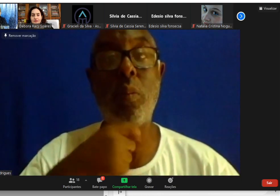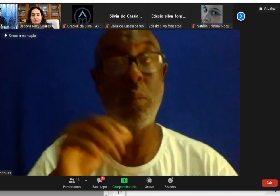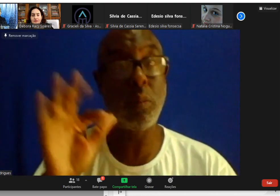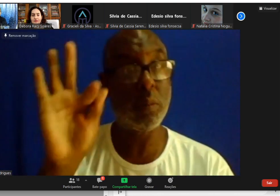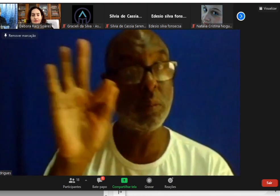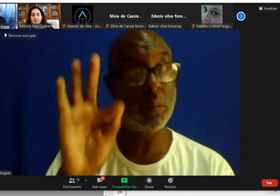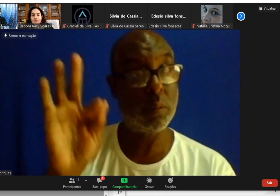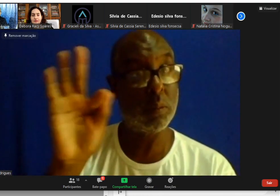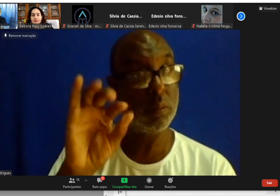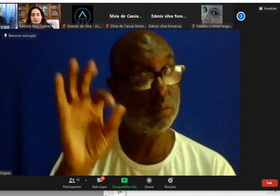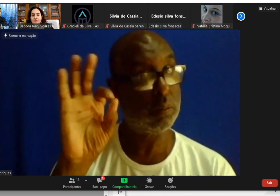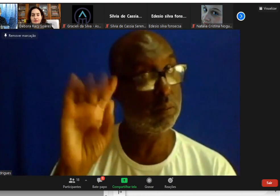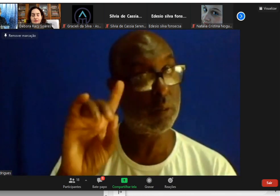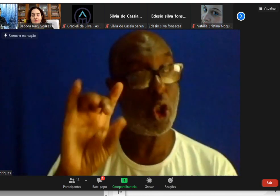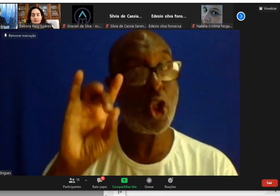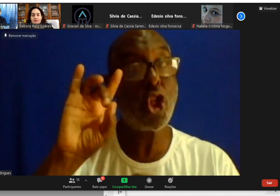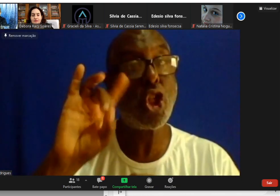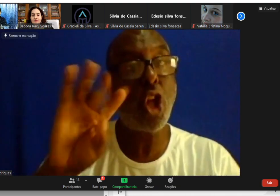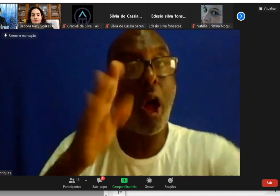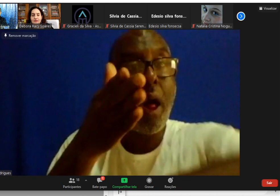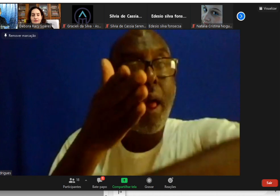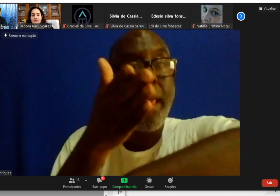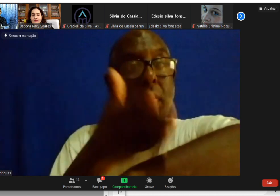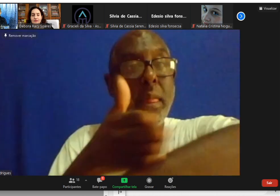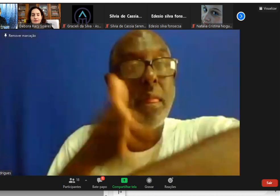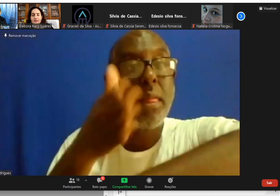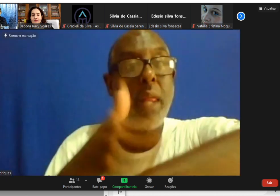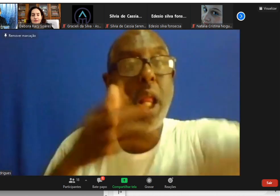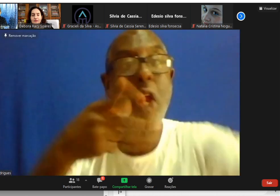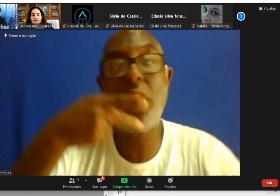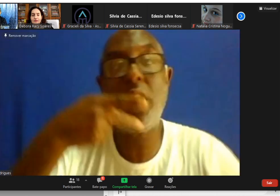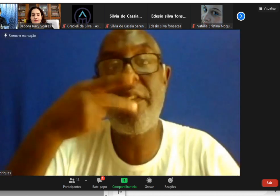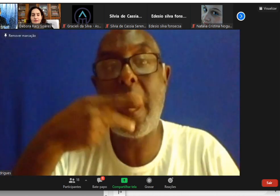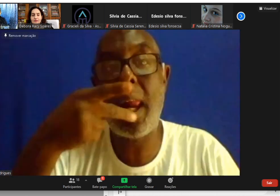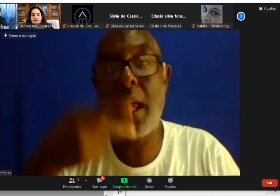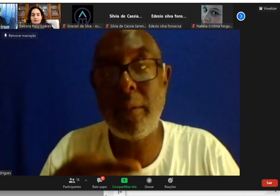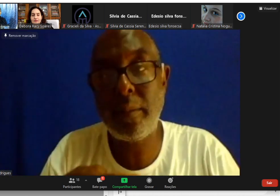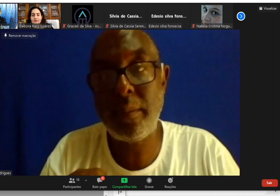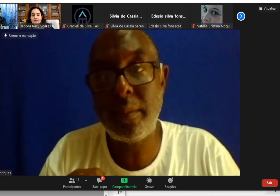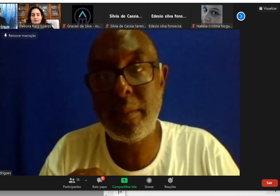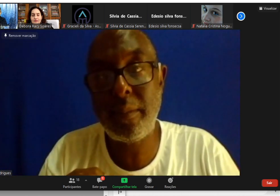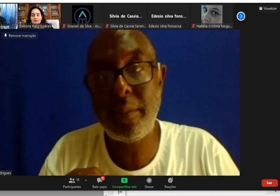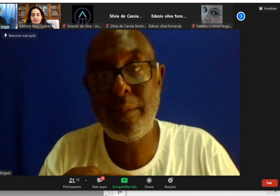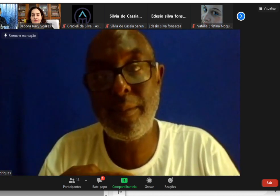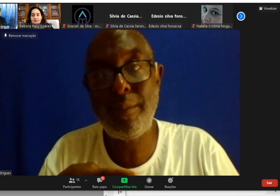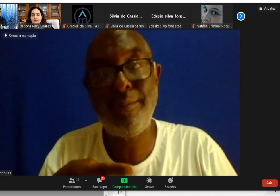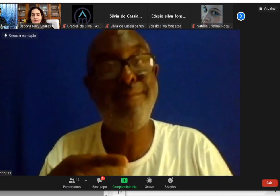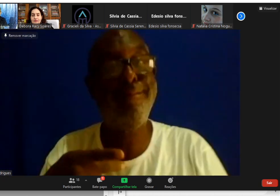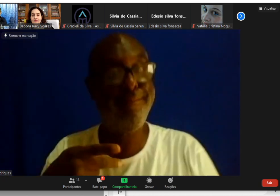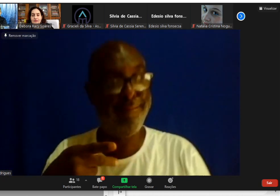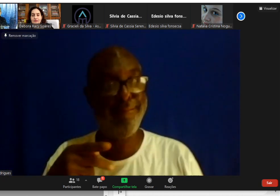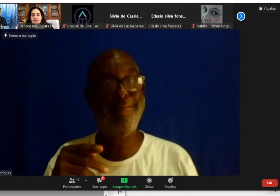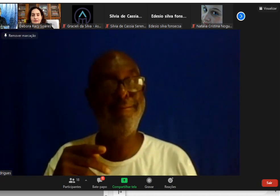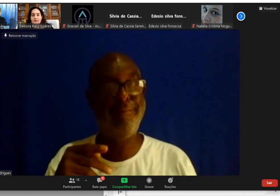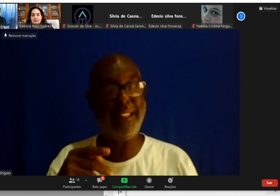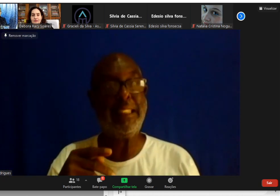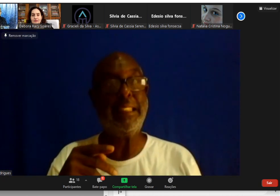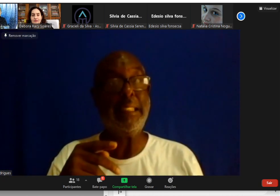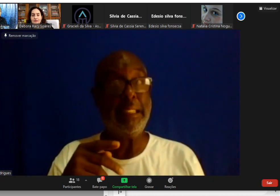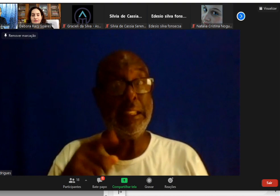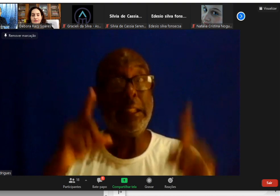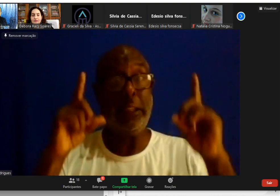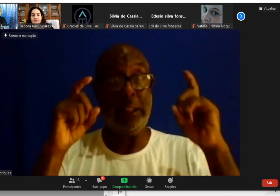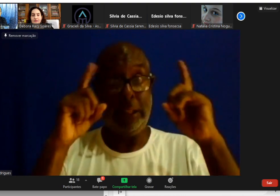naquela época um profissional formado em fonoaudiologia. Só havia naquela